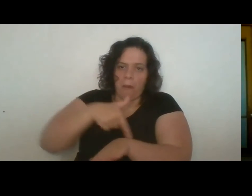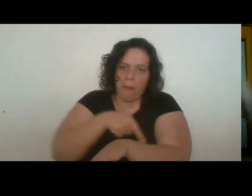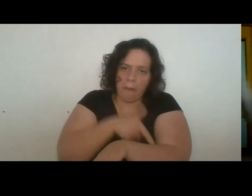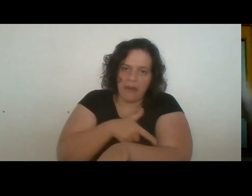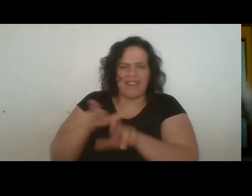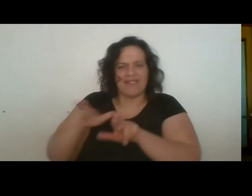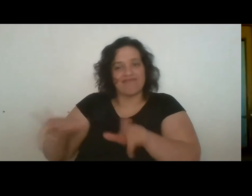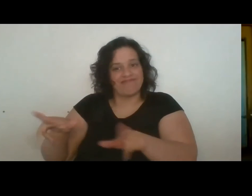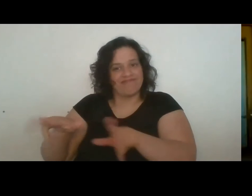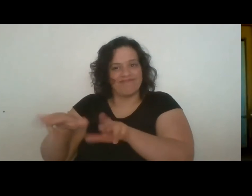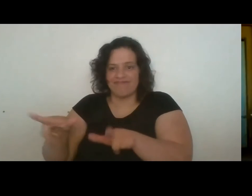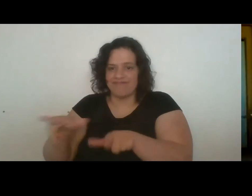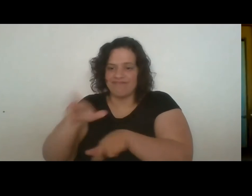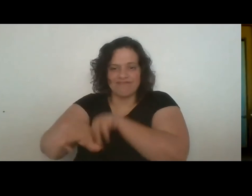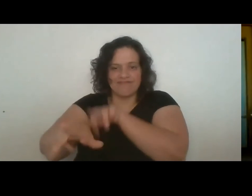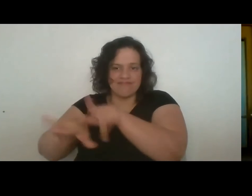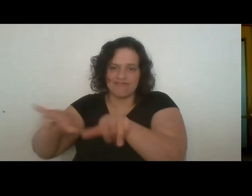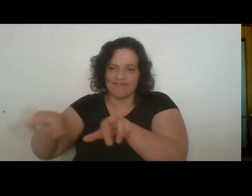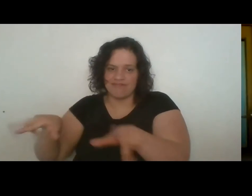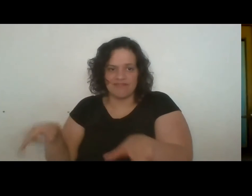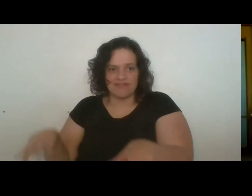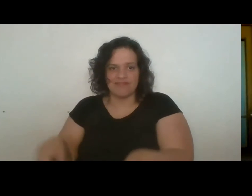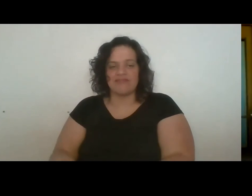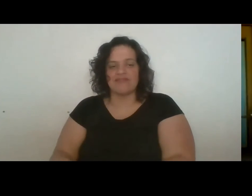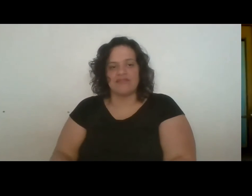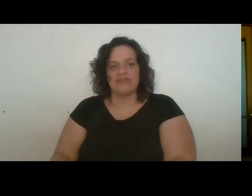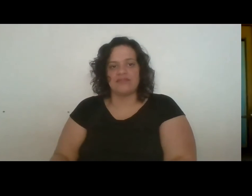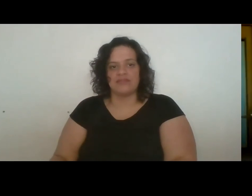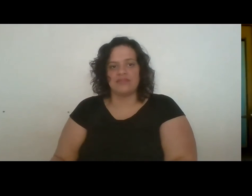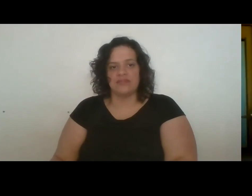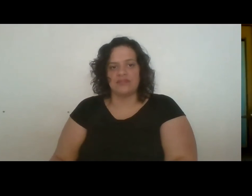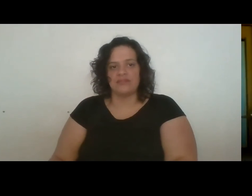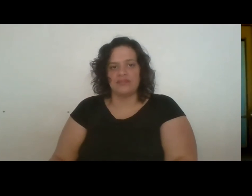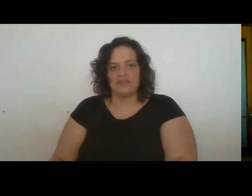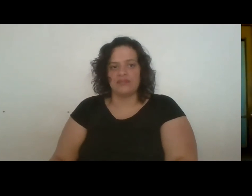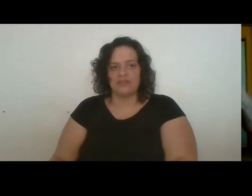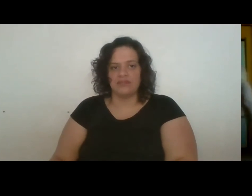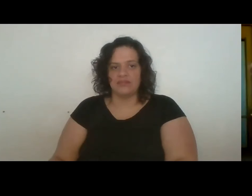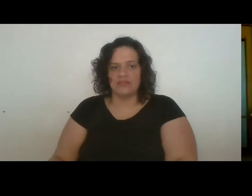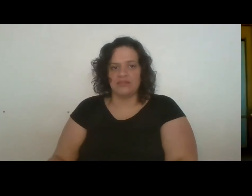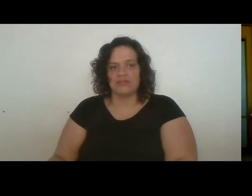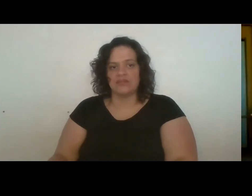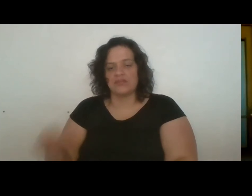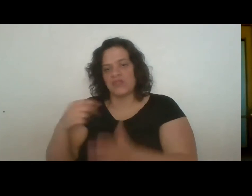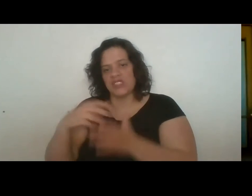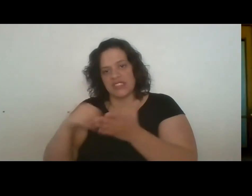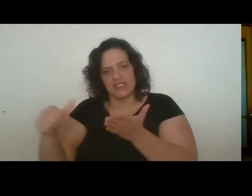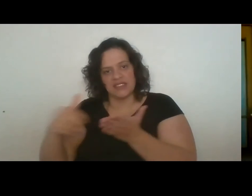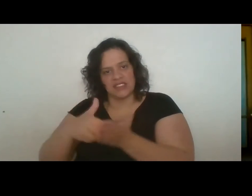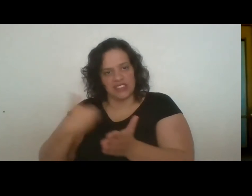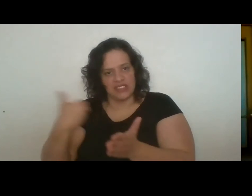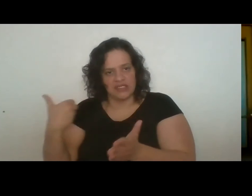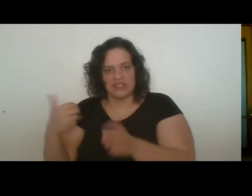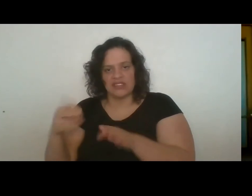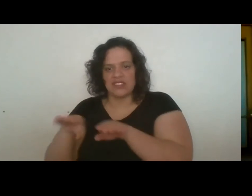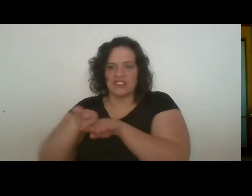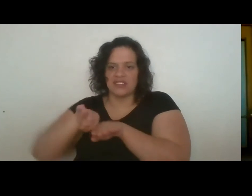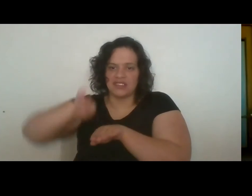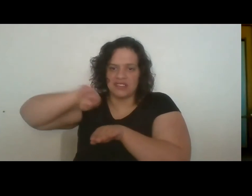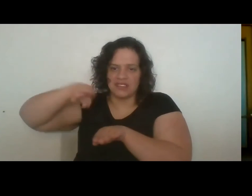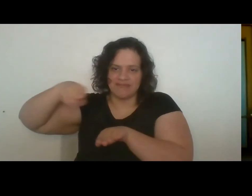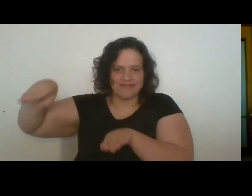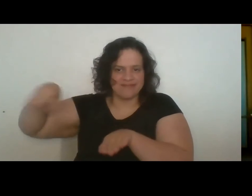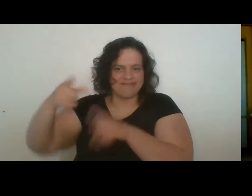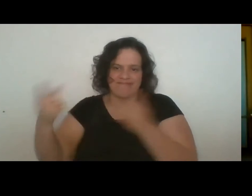que transportar esse asfalto para outro lugar, tem que remover terra, tem guia, então a gente está falando de custos